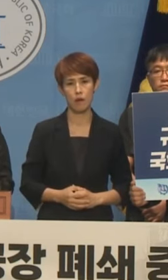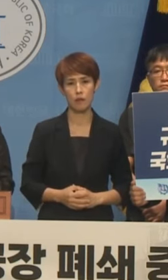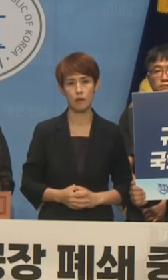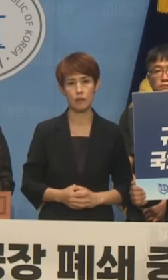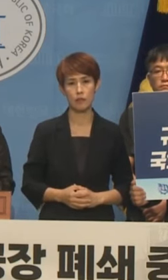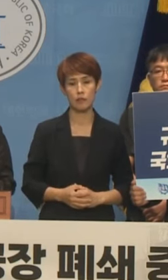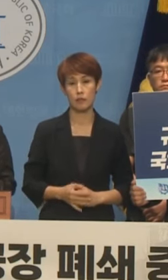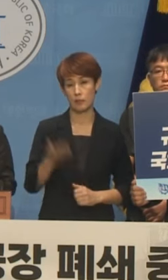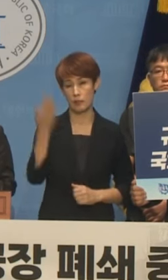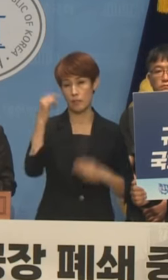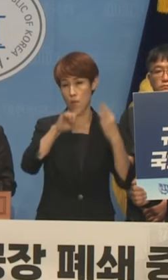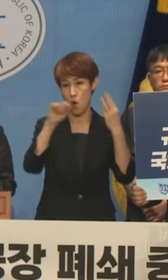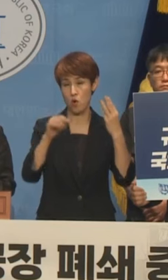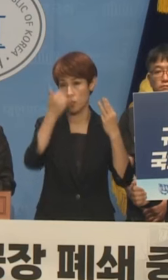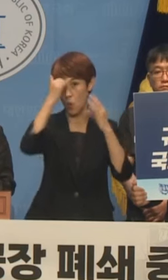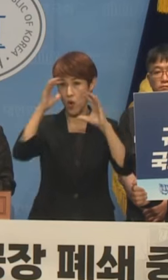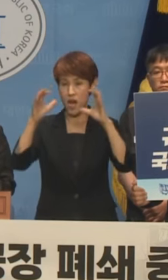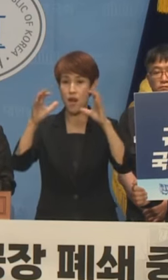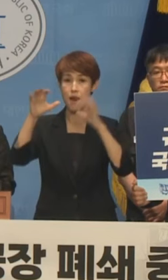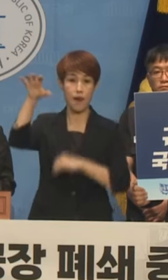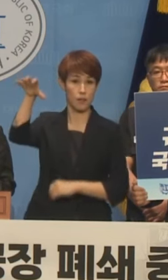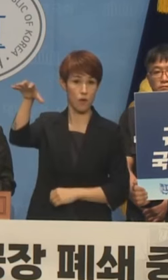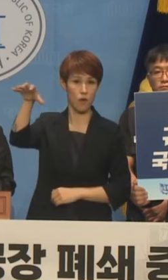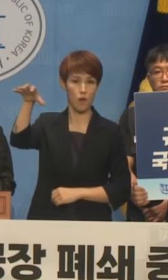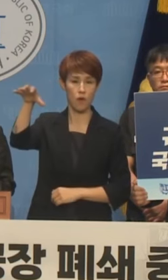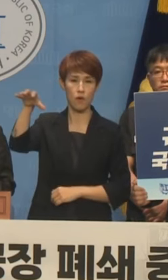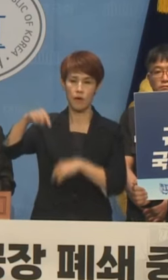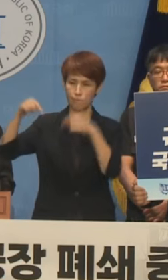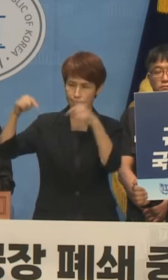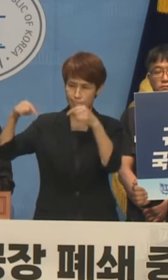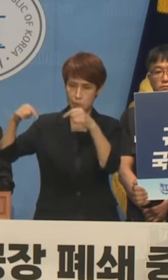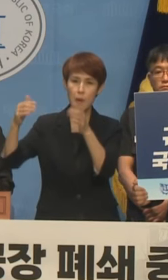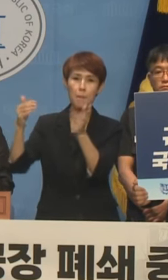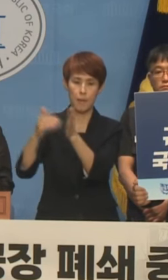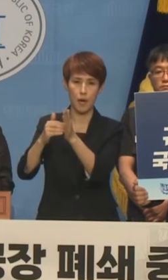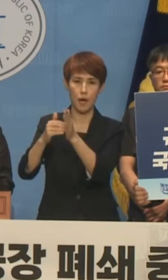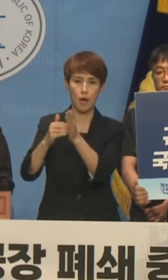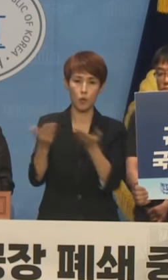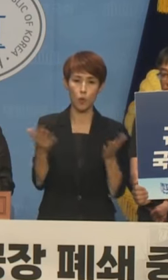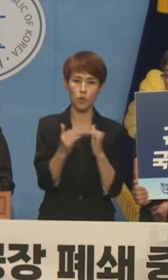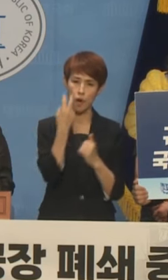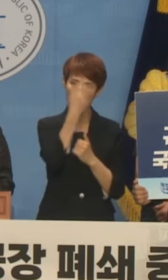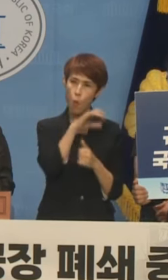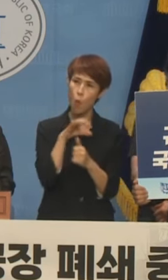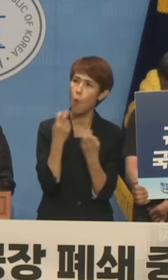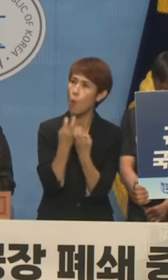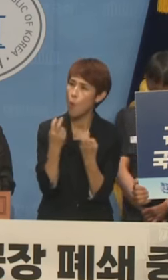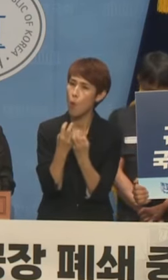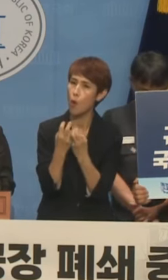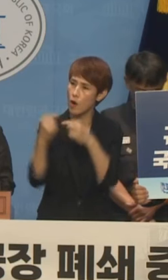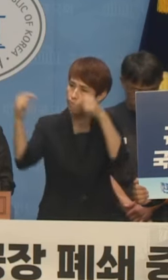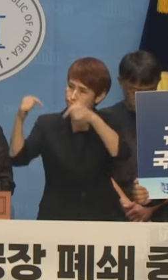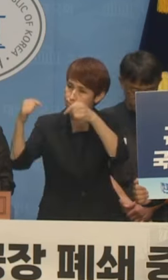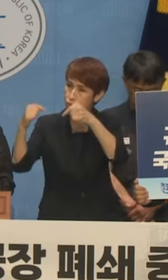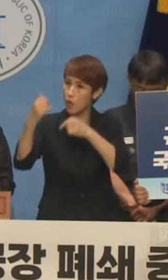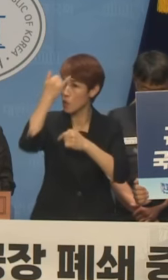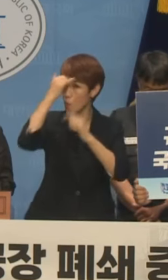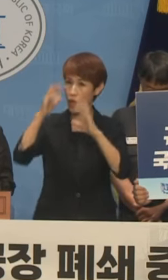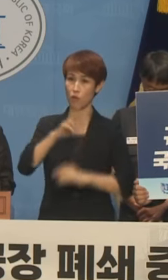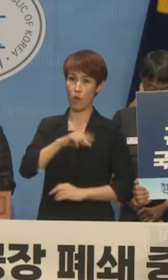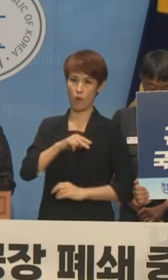지난 3월에 독일 베를린에서 간담회를 열고 노동자 보호 대책을 논의하고 독일 국회의원들께